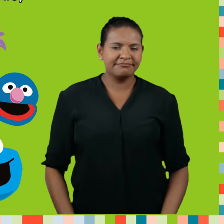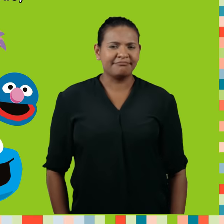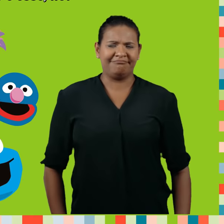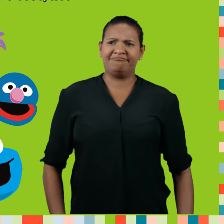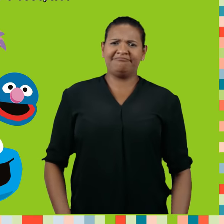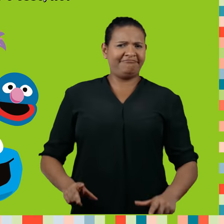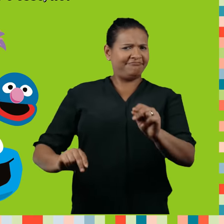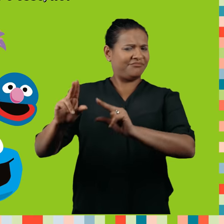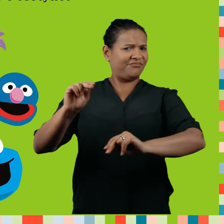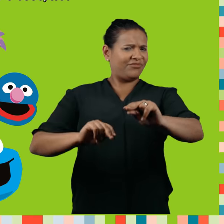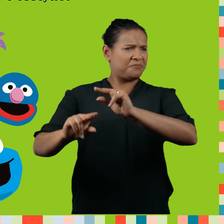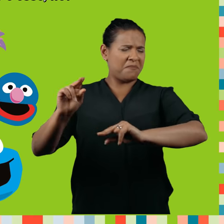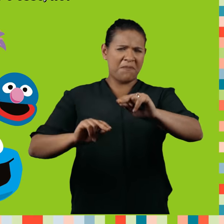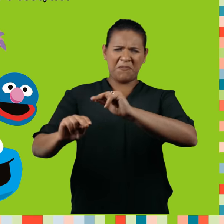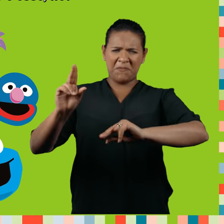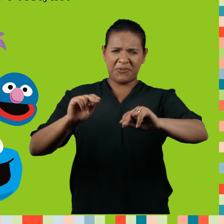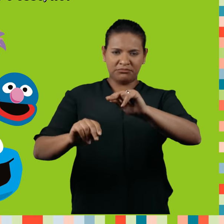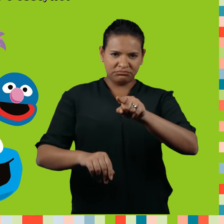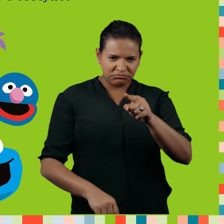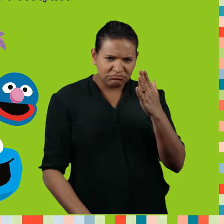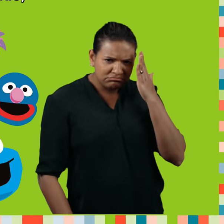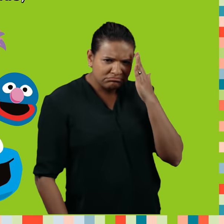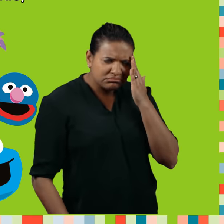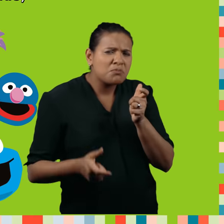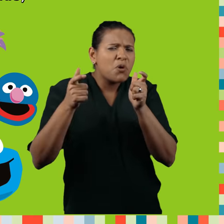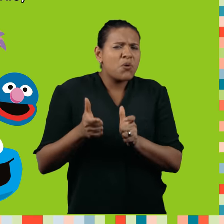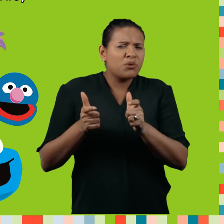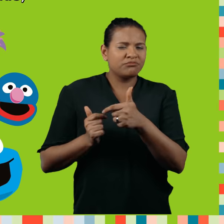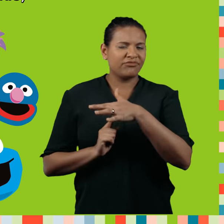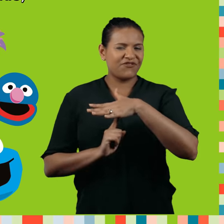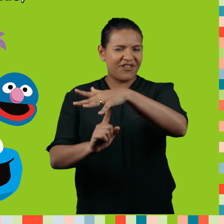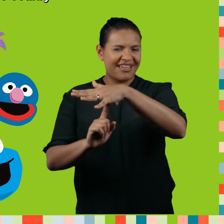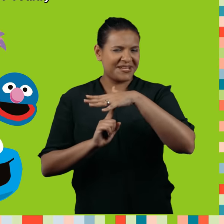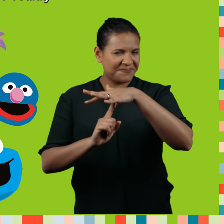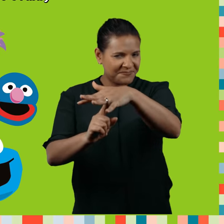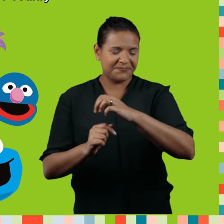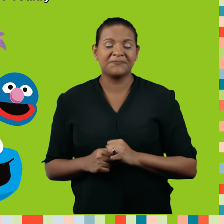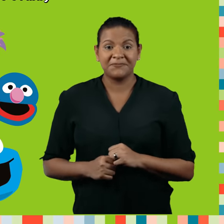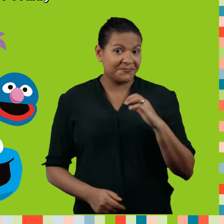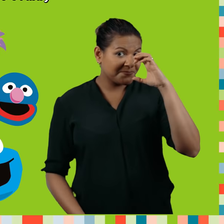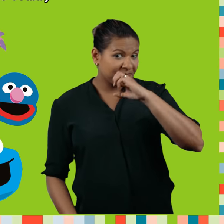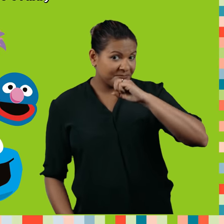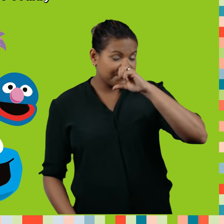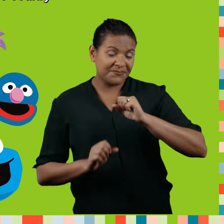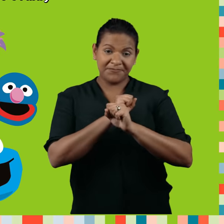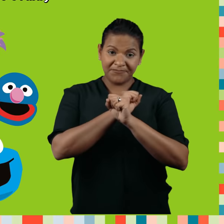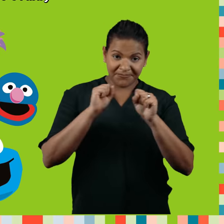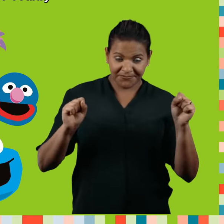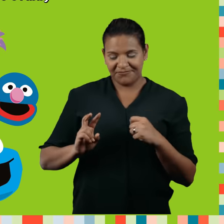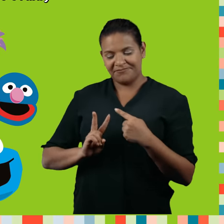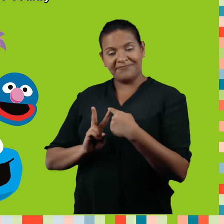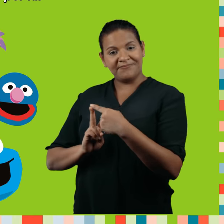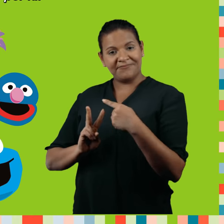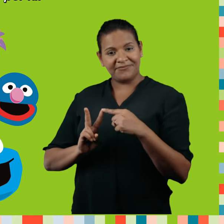Acho que só de ouvir, você já sabe que lugar é esse, né? Uma feira. Era uma manhã de sábado e Come Come e